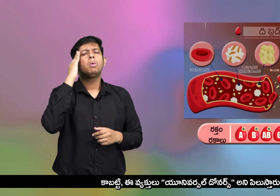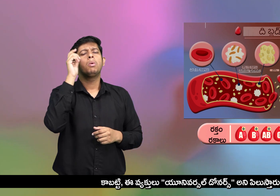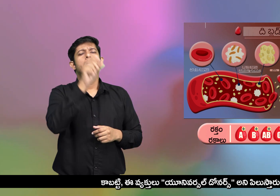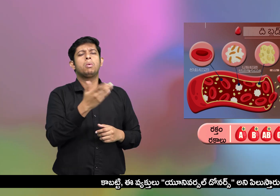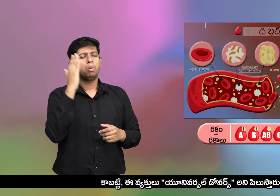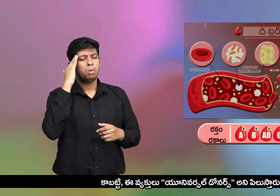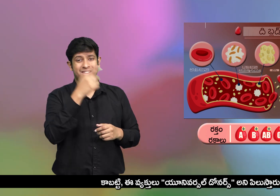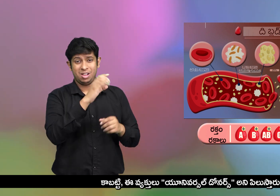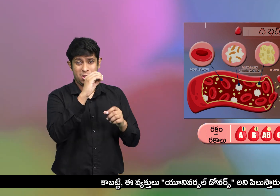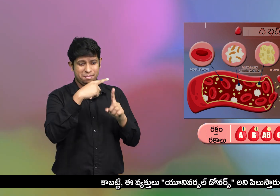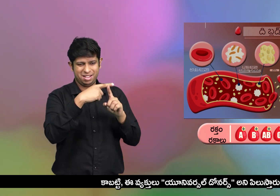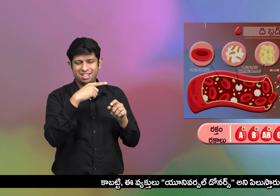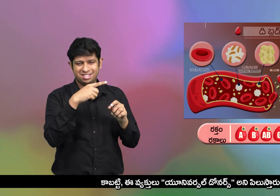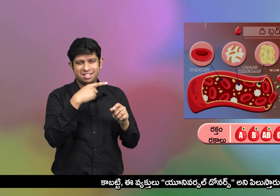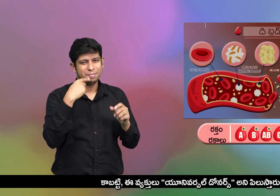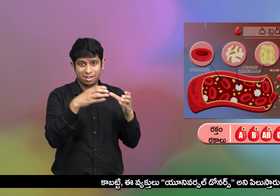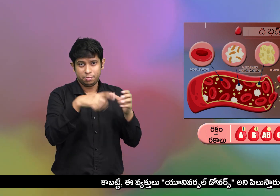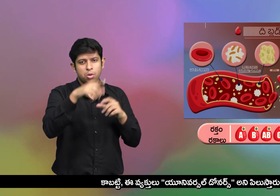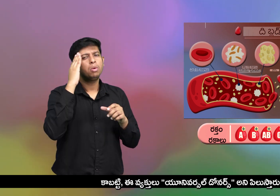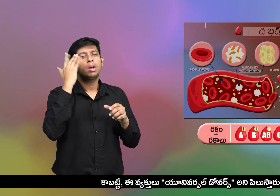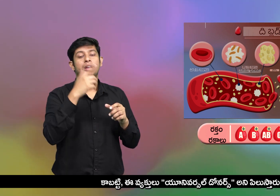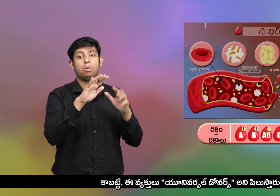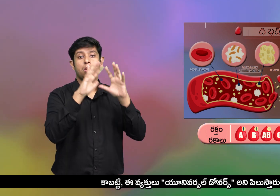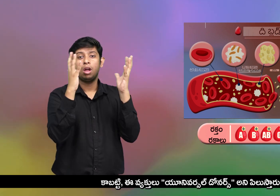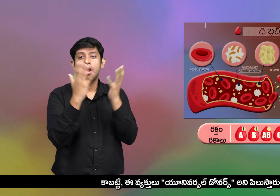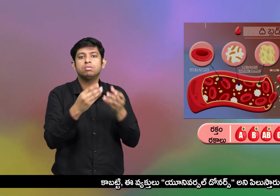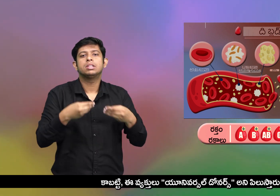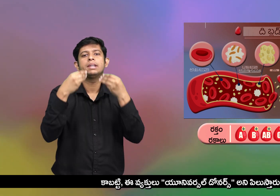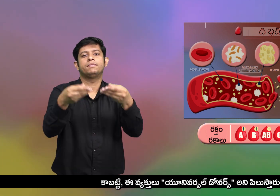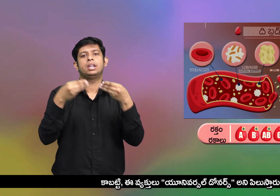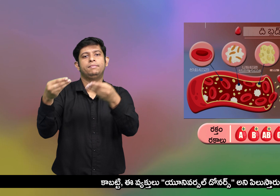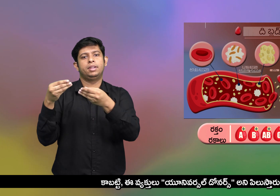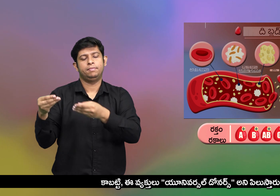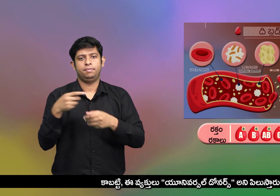కాబట్టి ఈ వ్యక్తులు యూనివర్సల్ డోనర్స్ అని పిలుస్తారు.